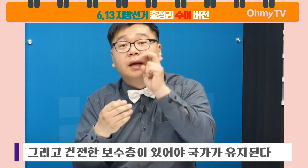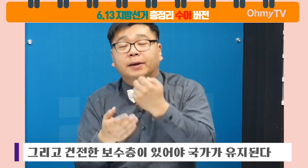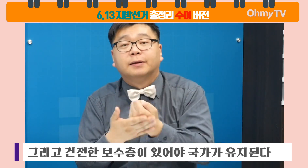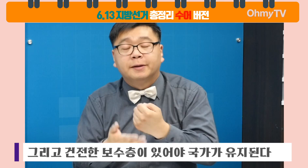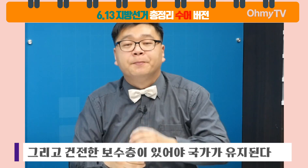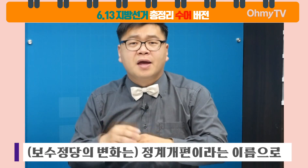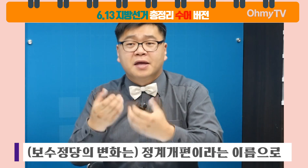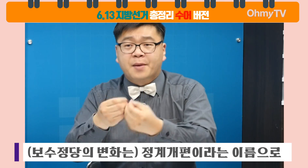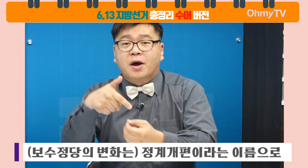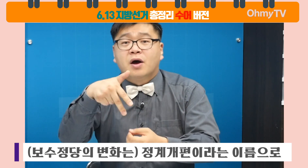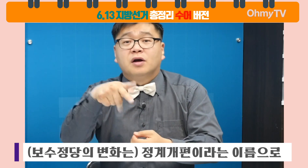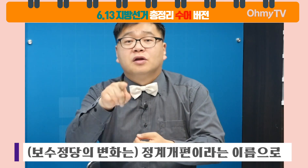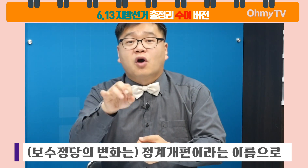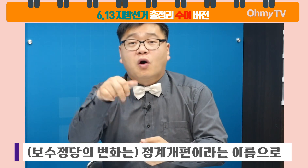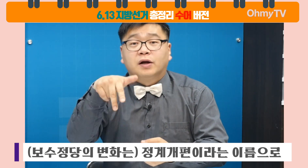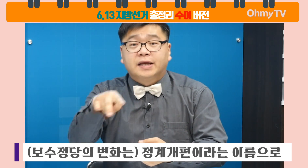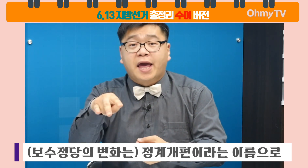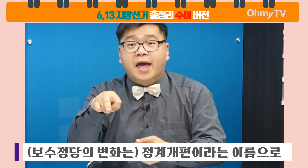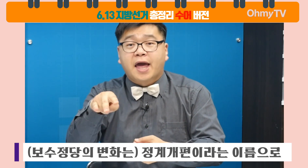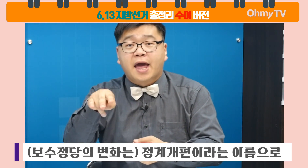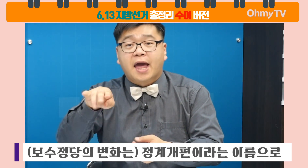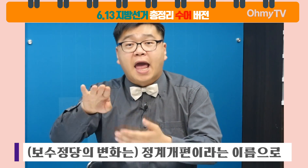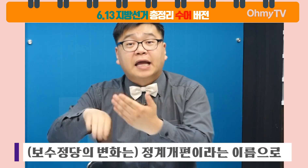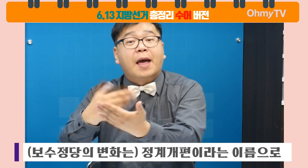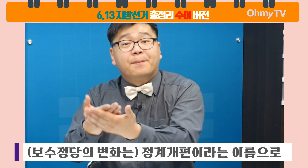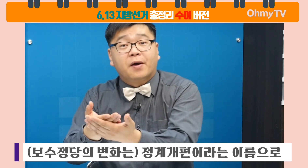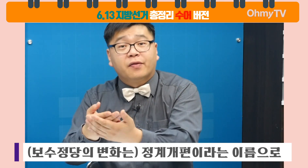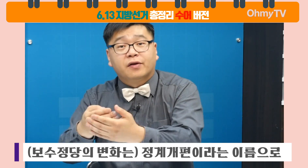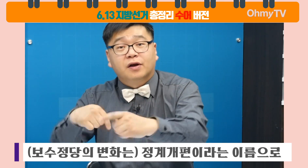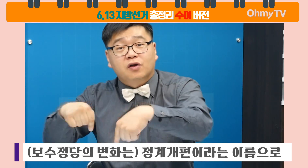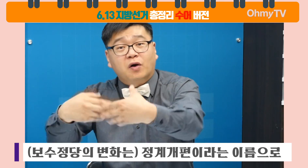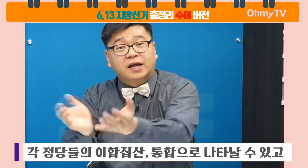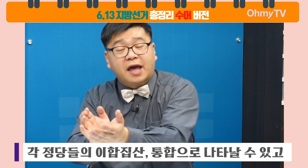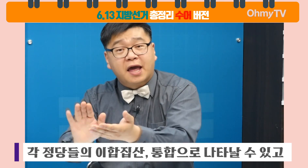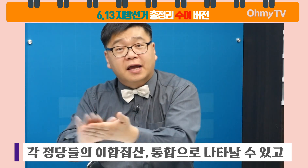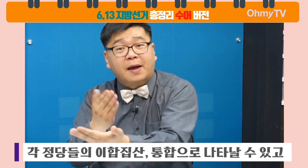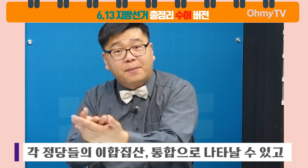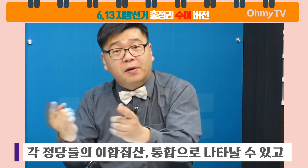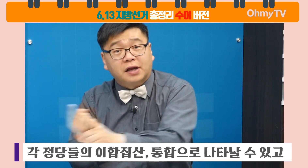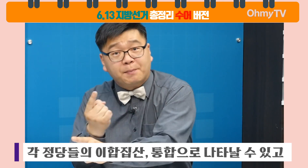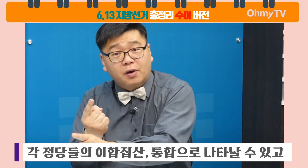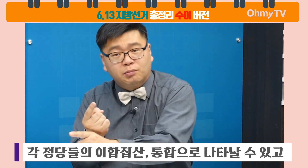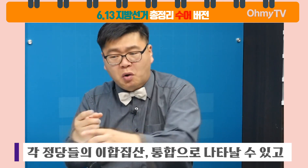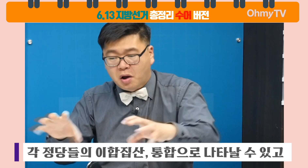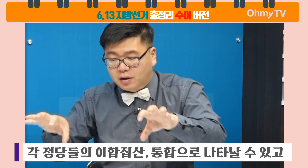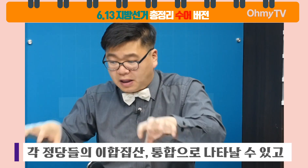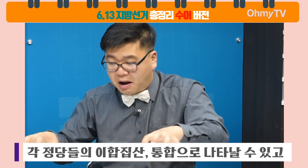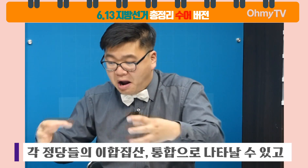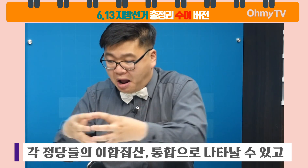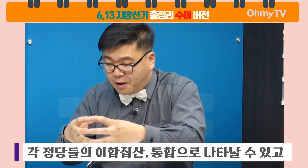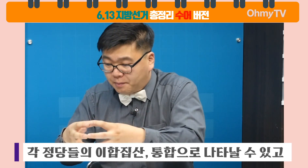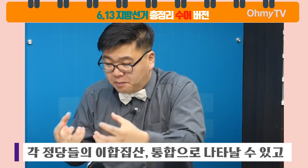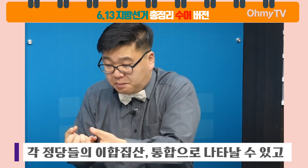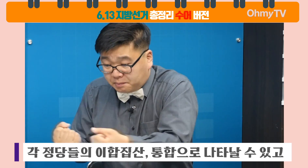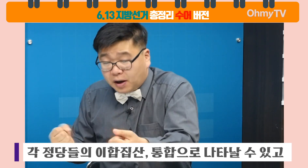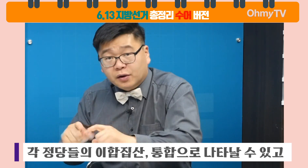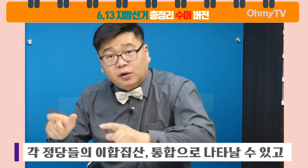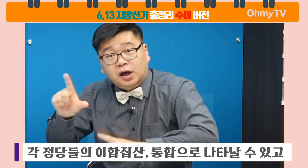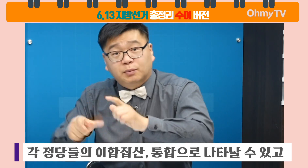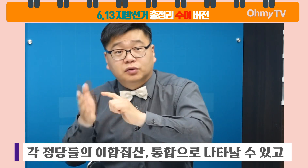다만 이것은 흔히 말하는 정계 개편이라고 하는 이름을 통해서 각 정당들의 이합 집산 혹은 통합 이런 것들로 나타날 수도